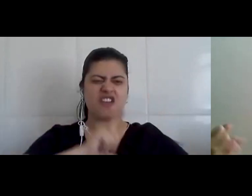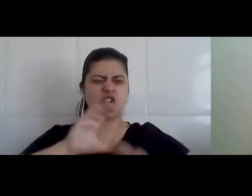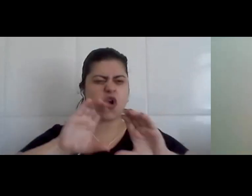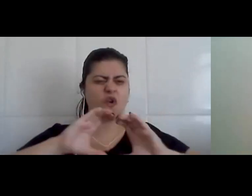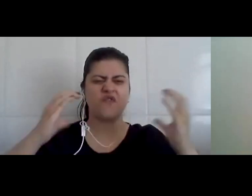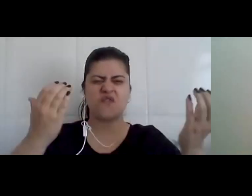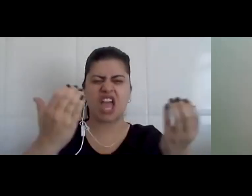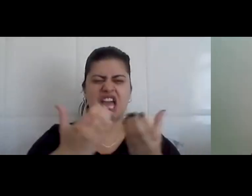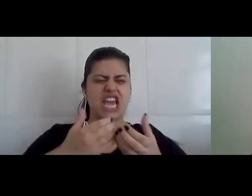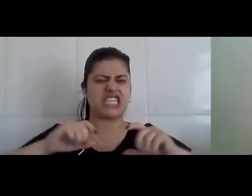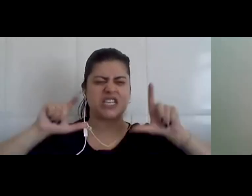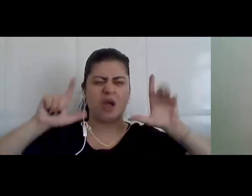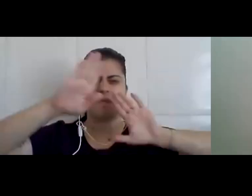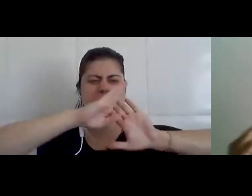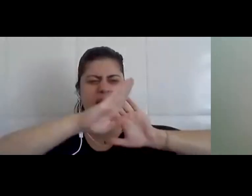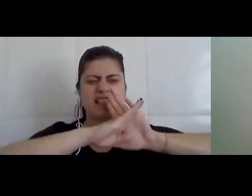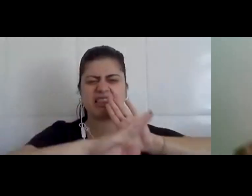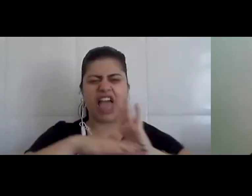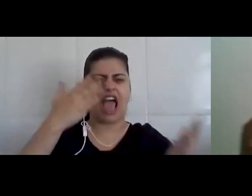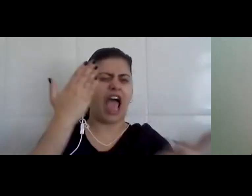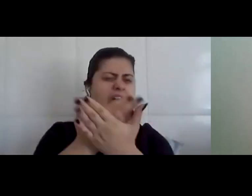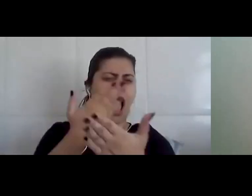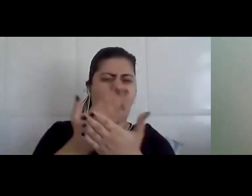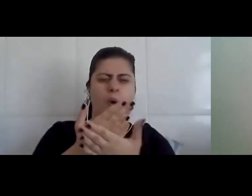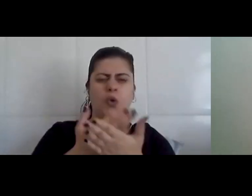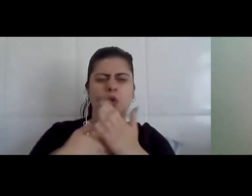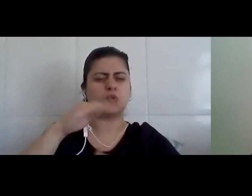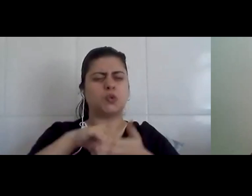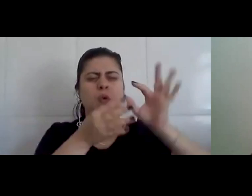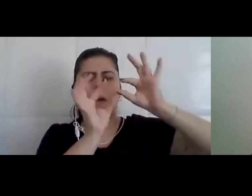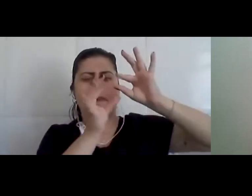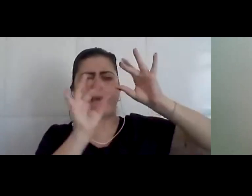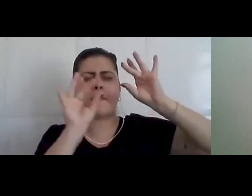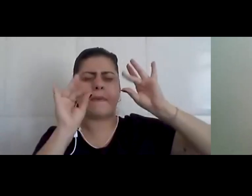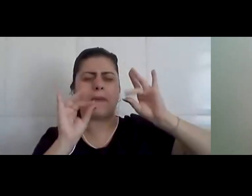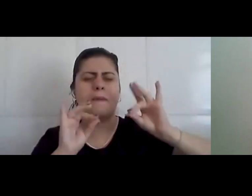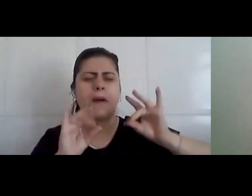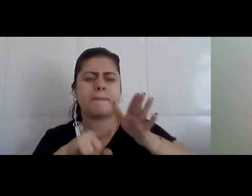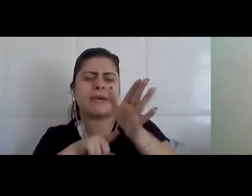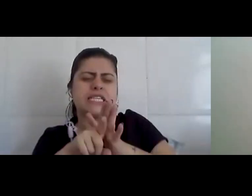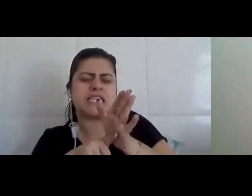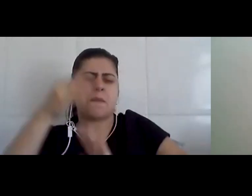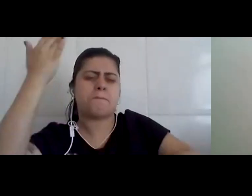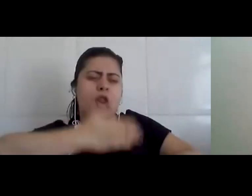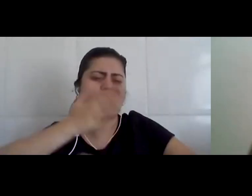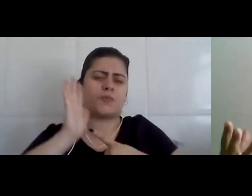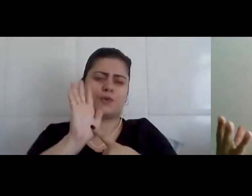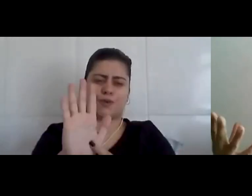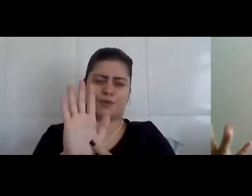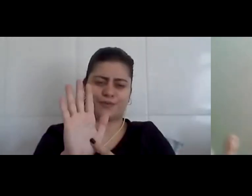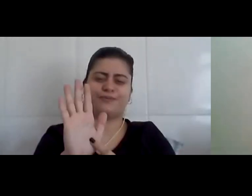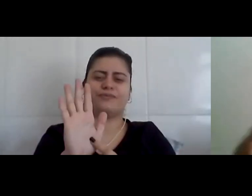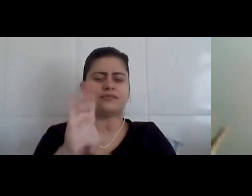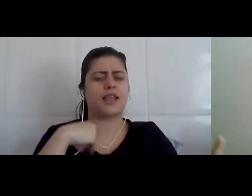sessões temáticas, registros, né, relatos de experiências e pesquisas que nos provocam a pensar como